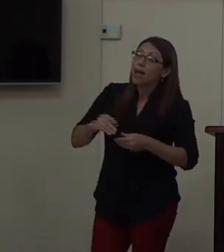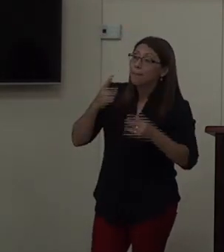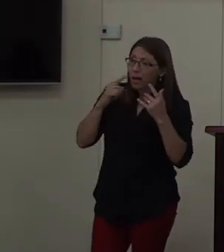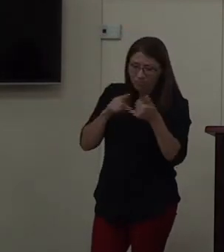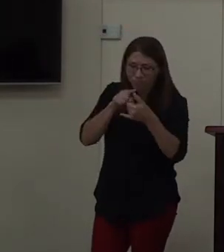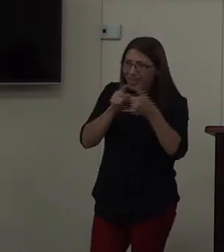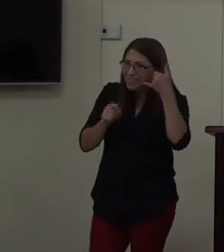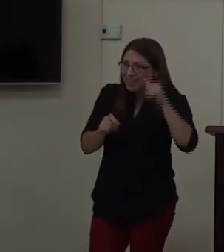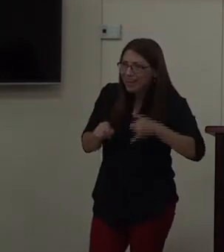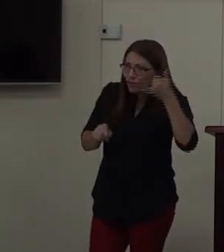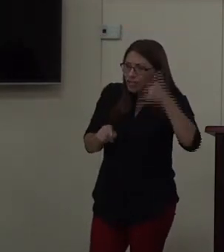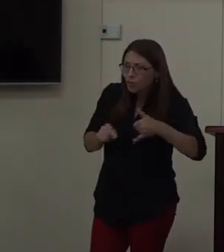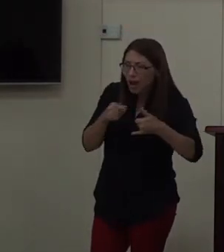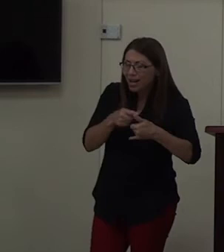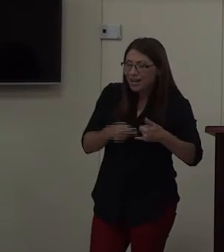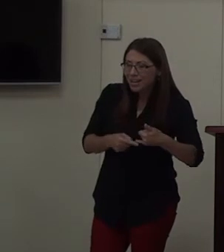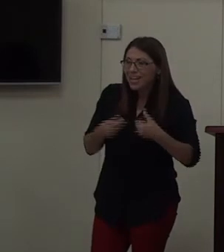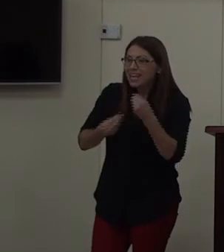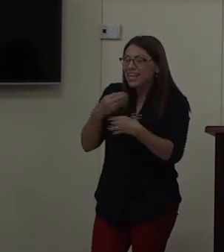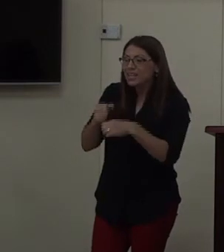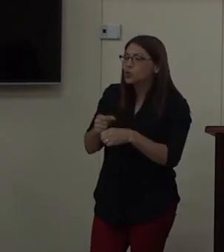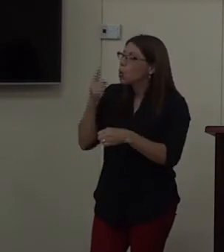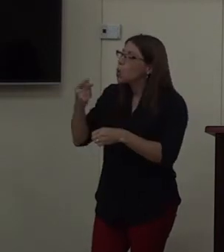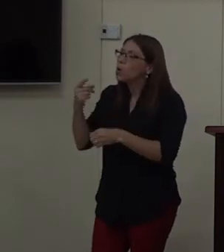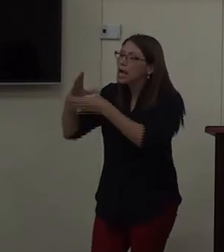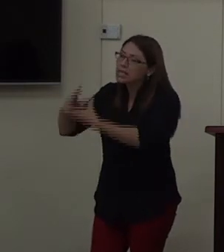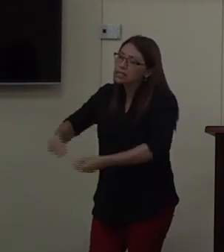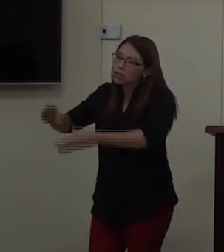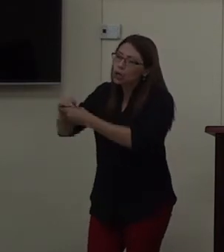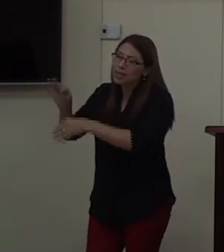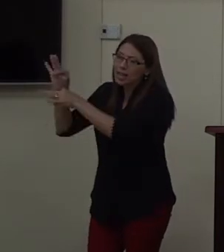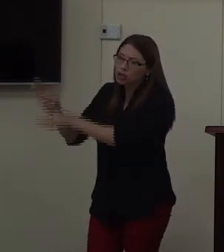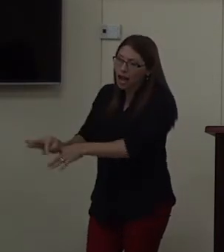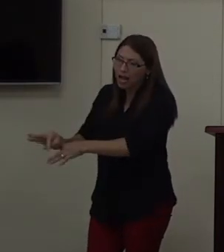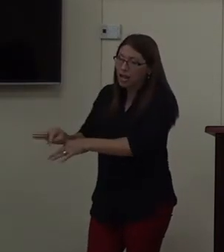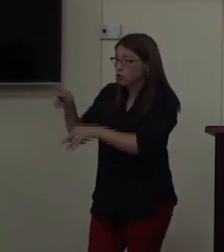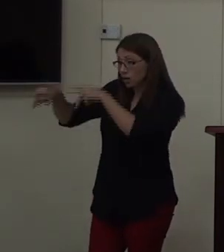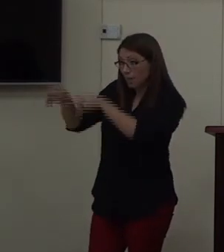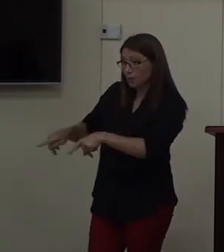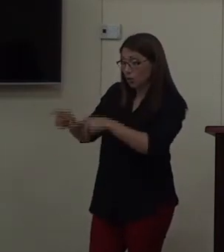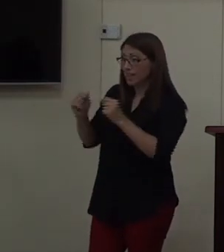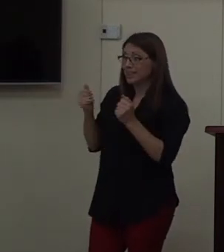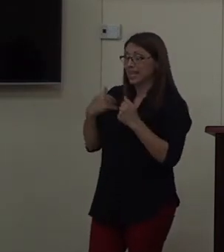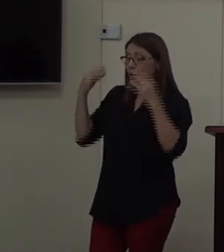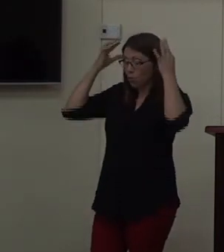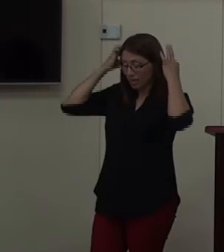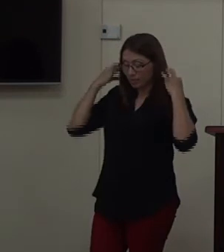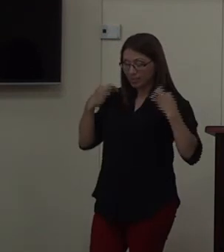fue tomar una historia tradicional donde un personaje lleva como una especie de collar, un dije, que le